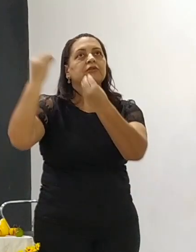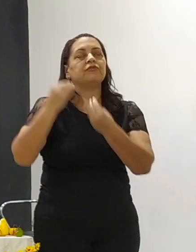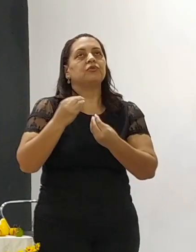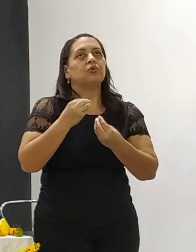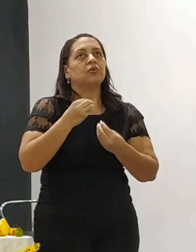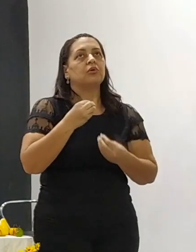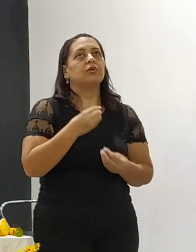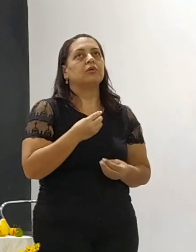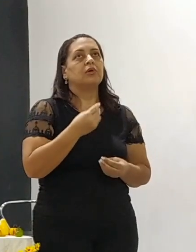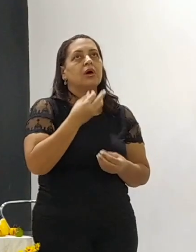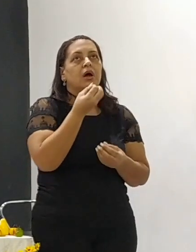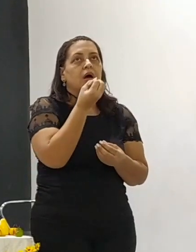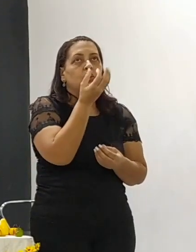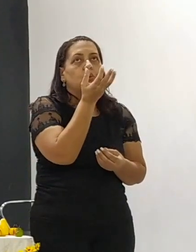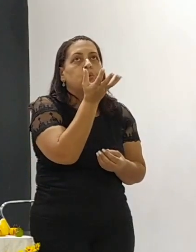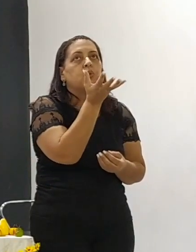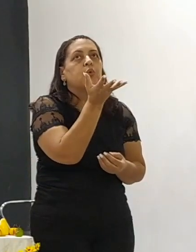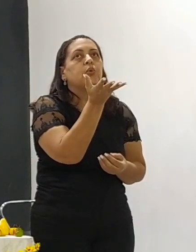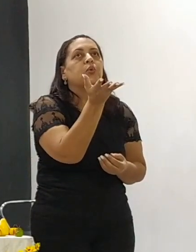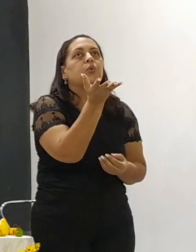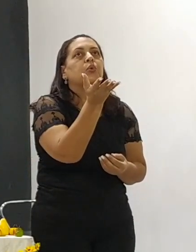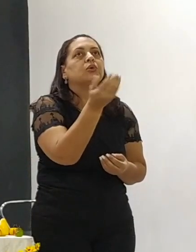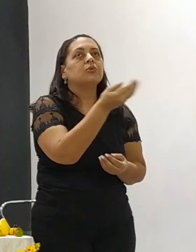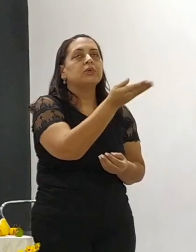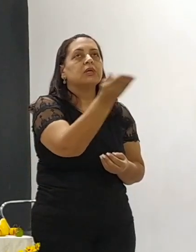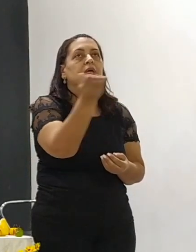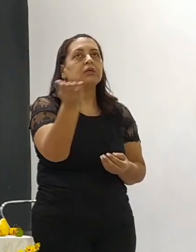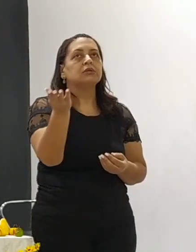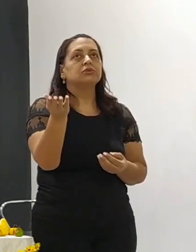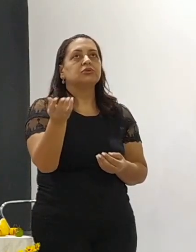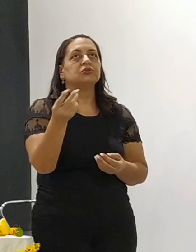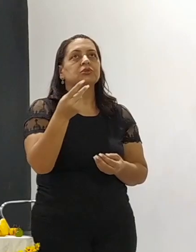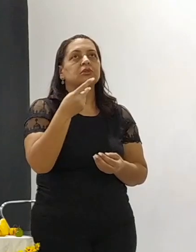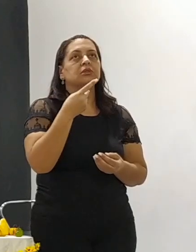que ele assoprou sobre eles